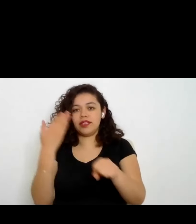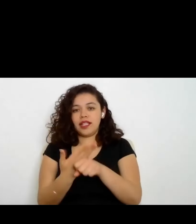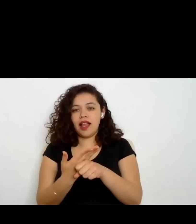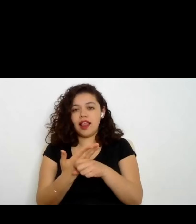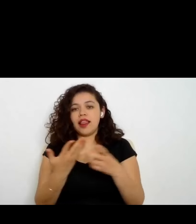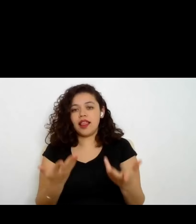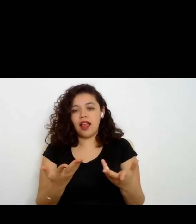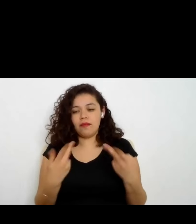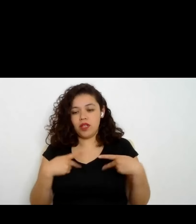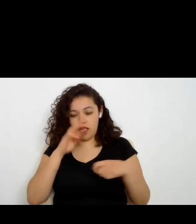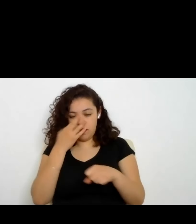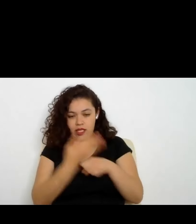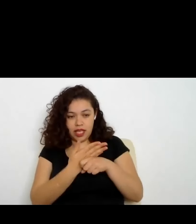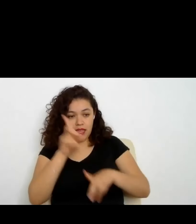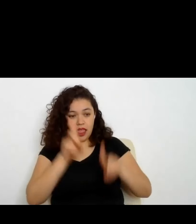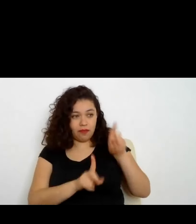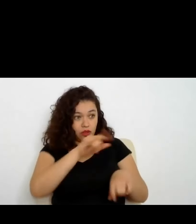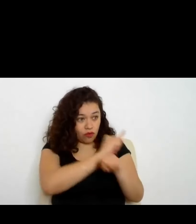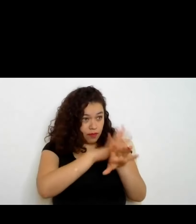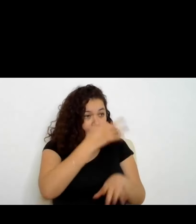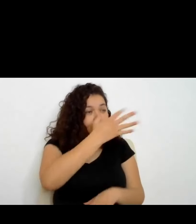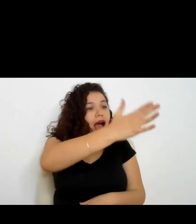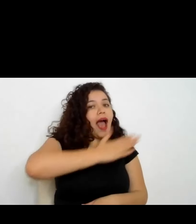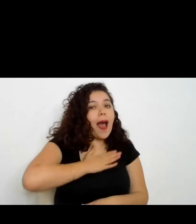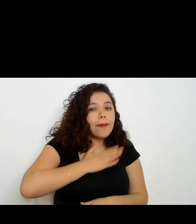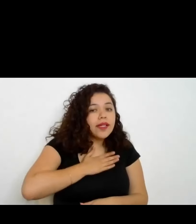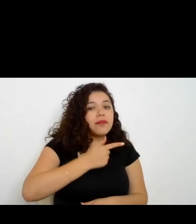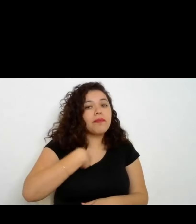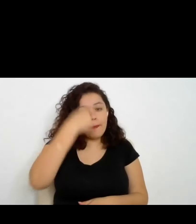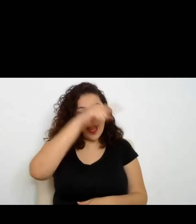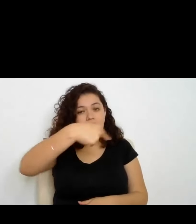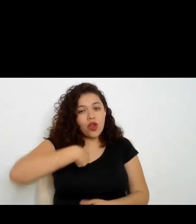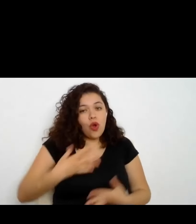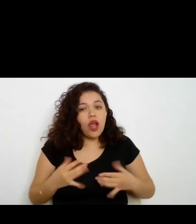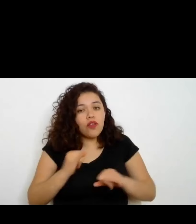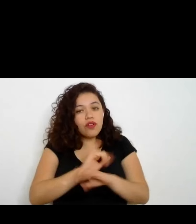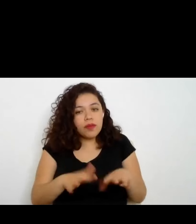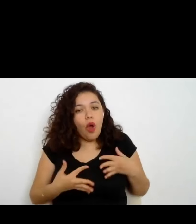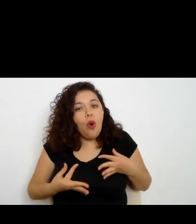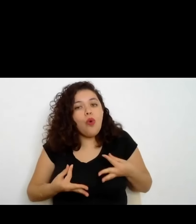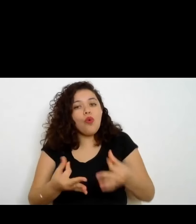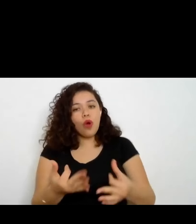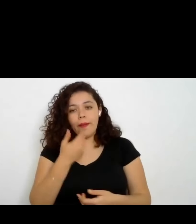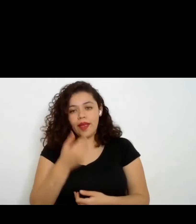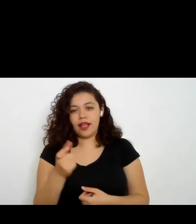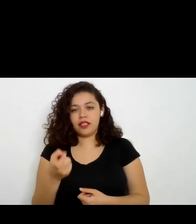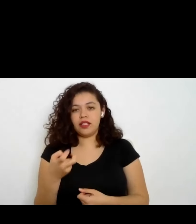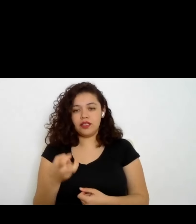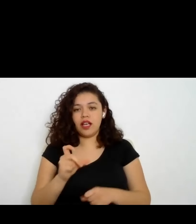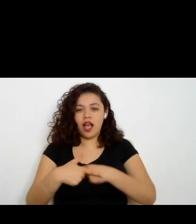depende de que el titular mantenga la calidad de estos datos. Pero bueno, es uno de los principios rectores